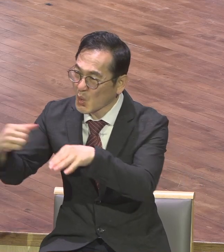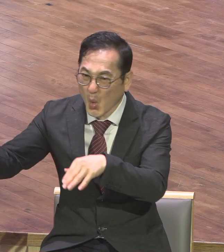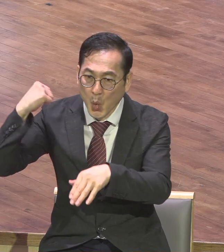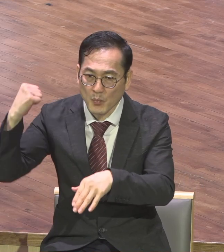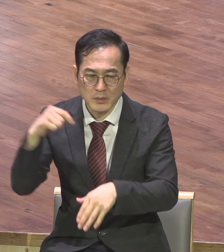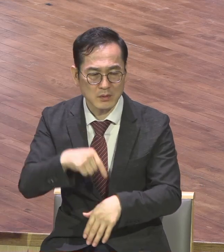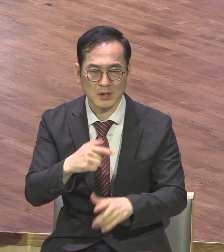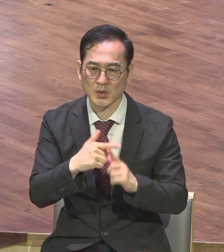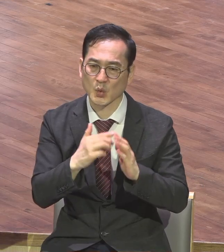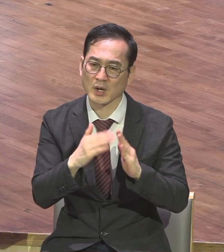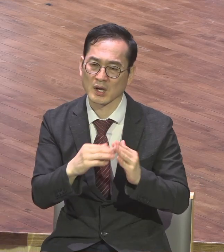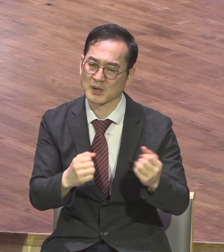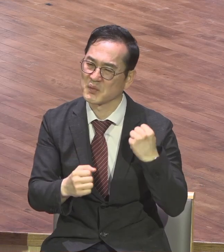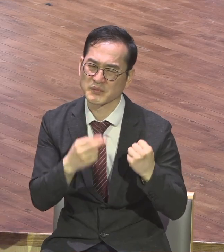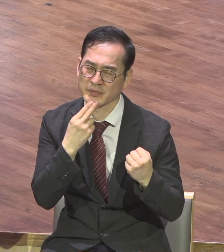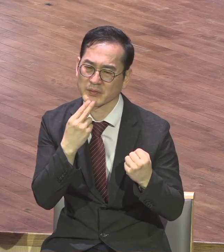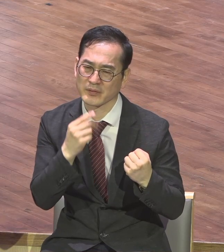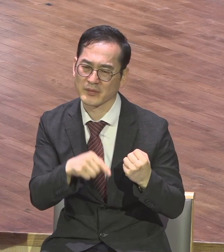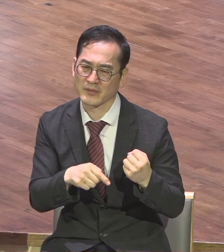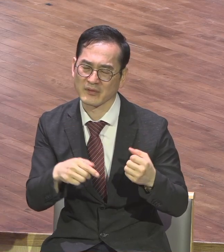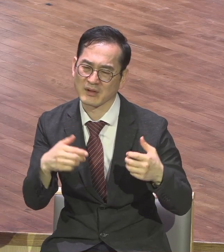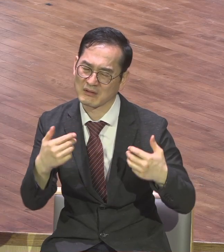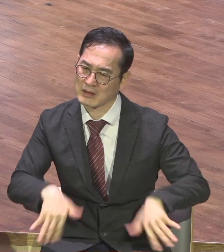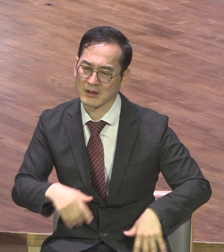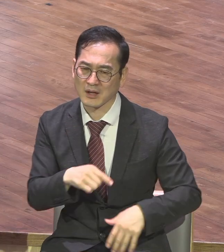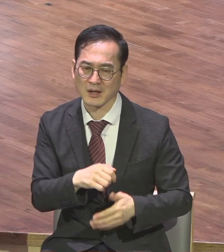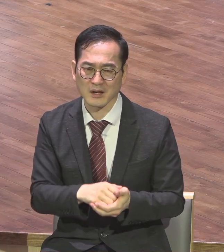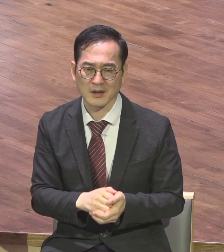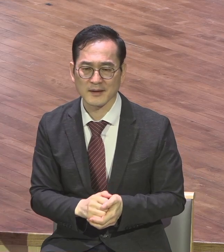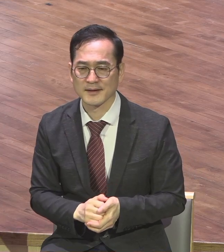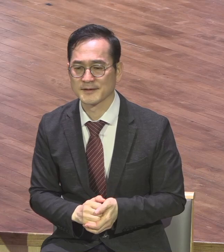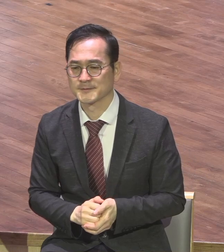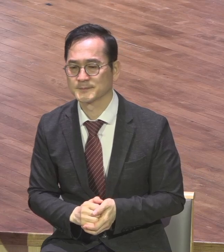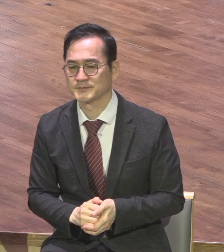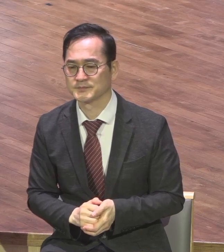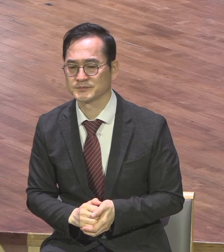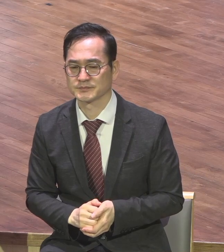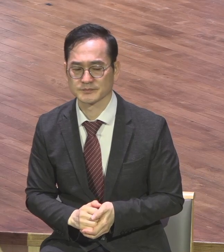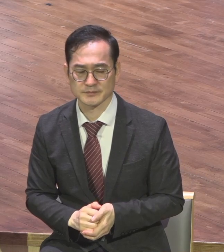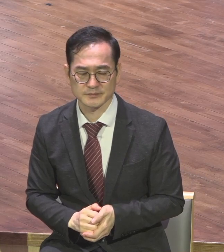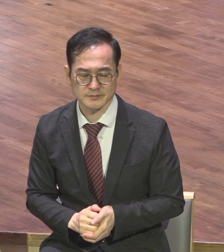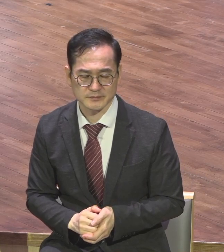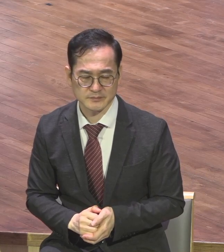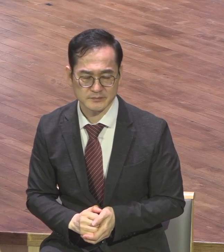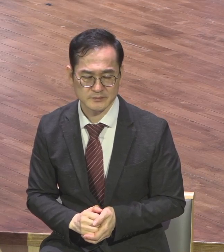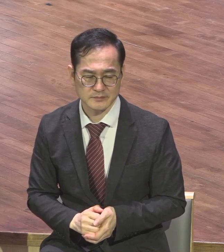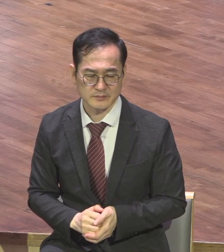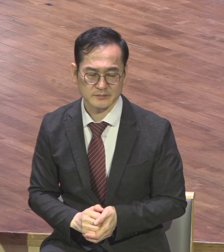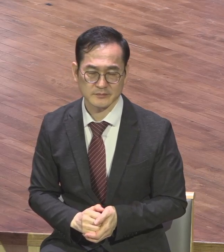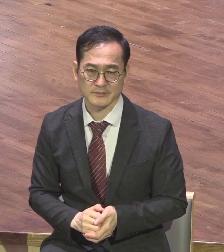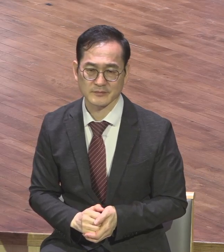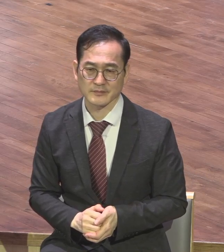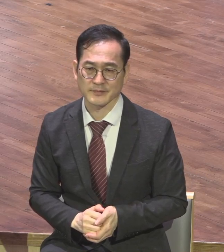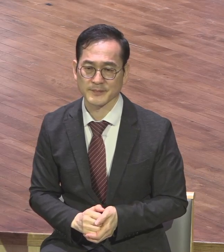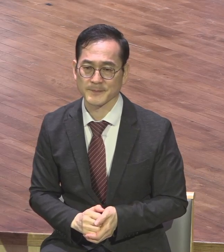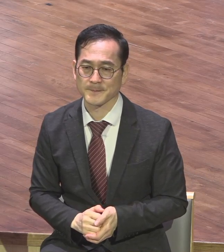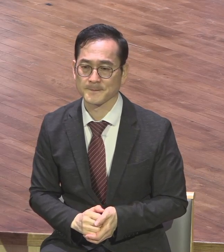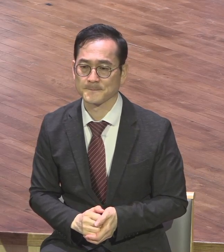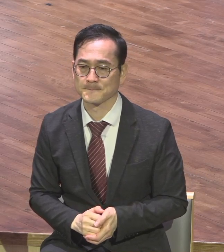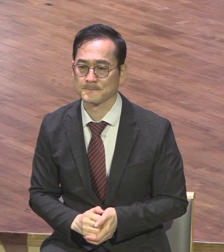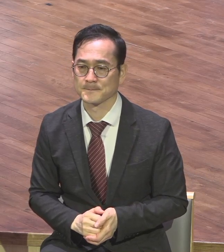뭘 지역민족을 위해서 그렇게 헌신하고 그냥 막 영향 입혀야 되는데 아무 힘 없어요.